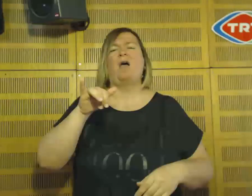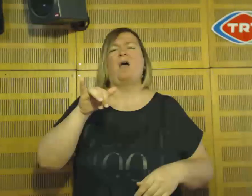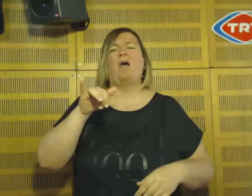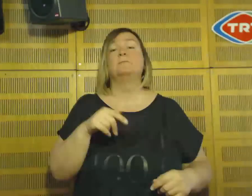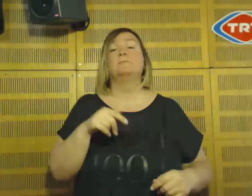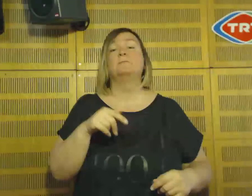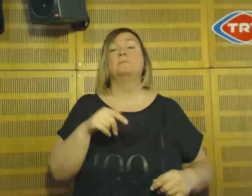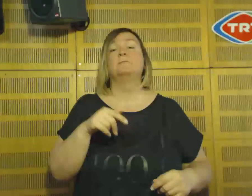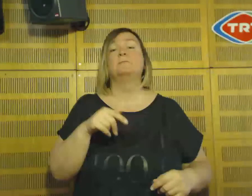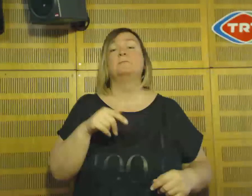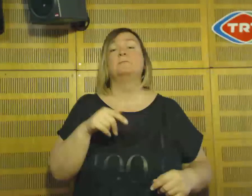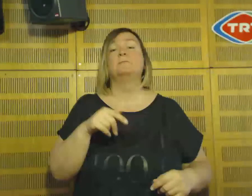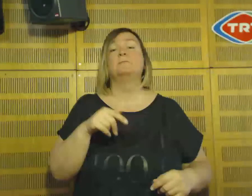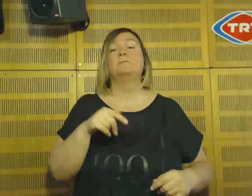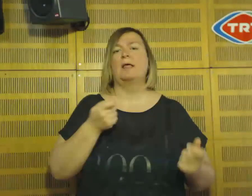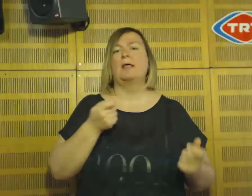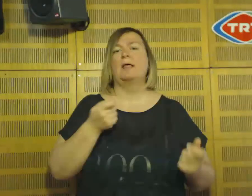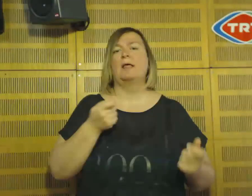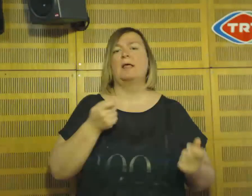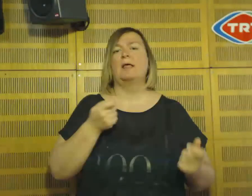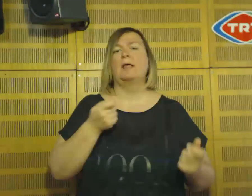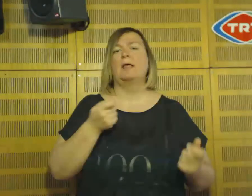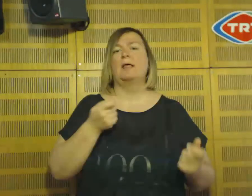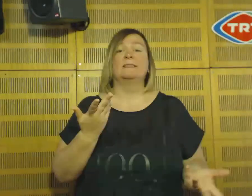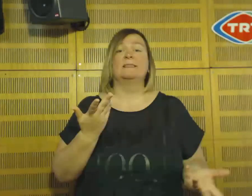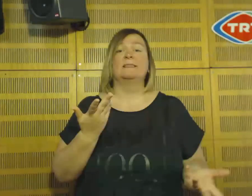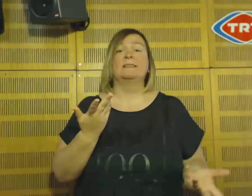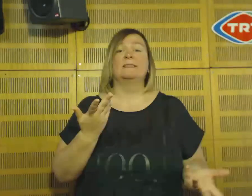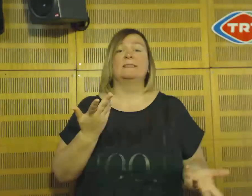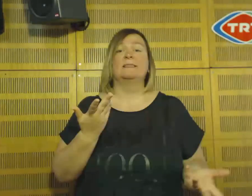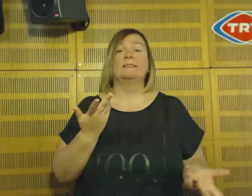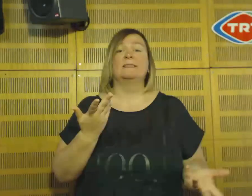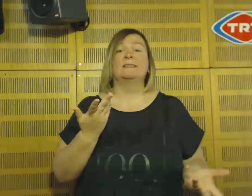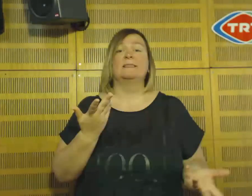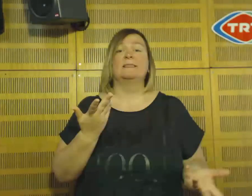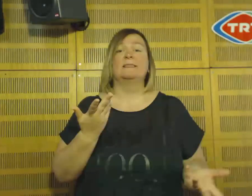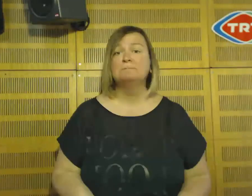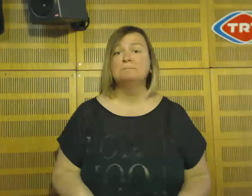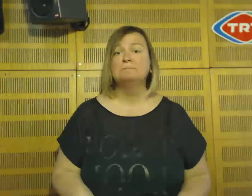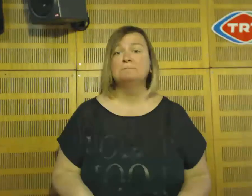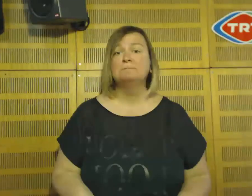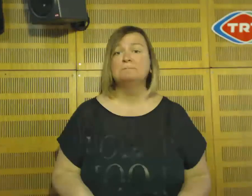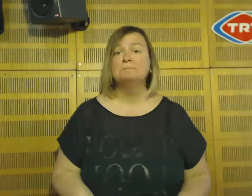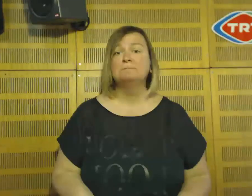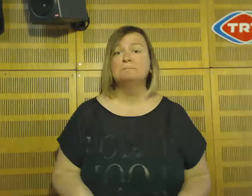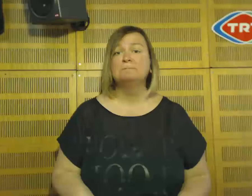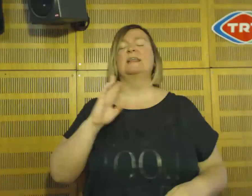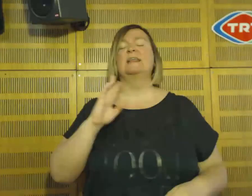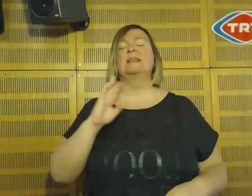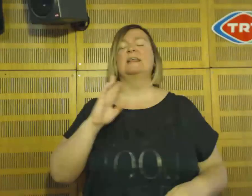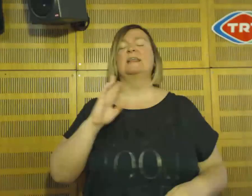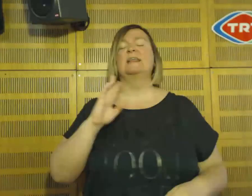gönüllülerimiz nasıl konuşacak, iletişime geçecek. Kesinlikle cümle